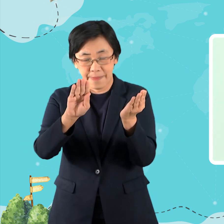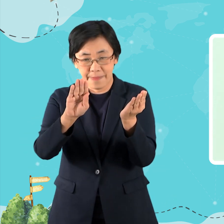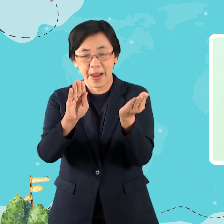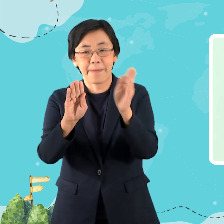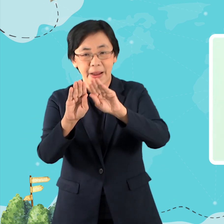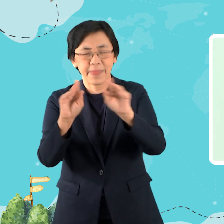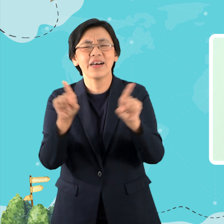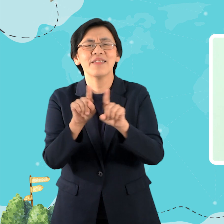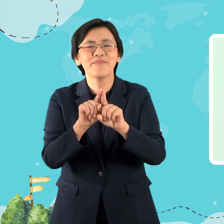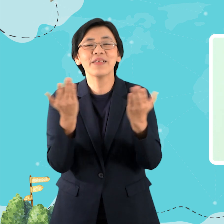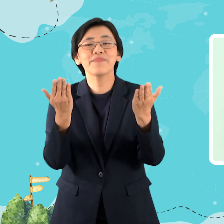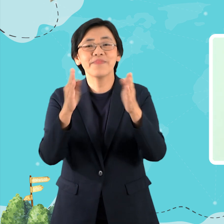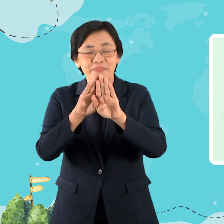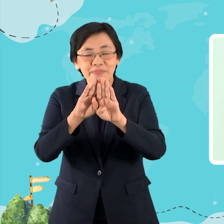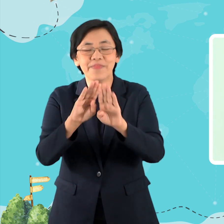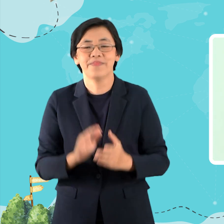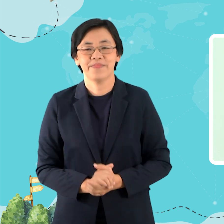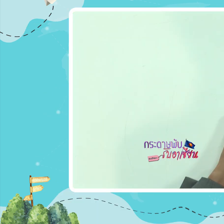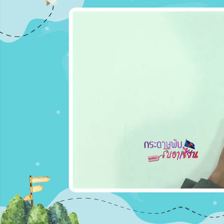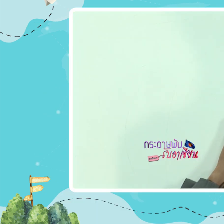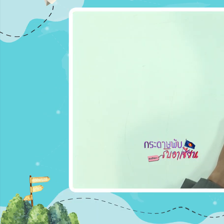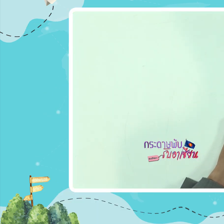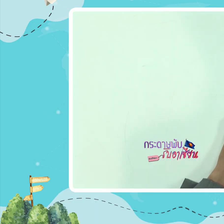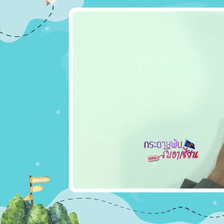กับบานประตูที่ปิดเข้าหากัน